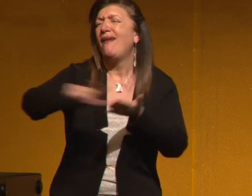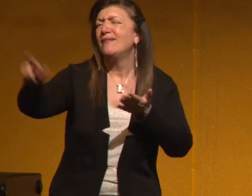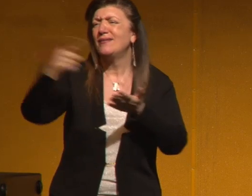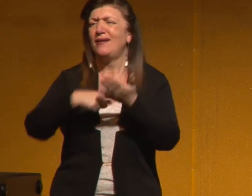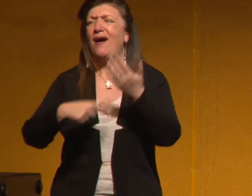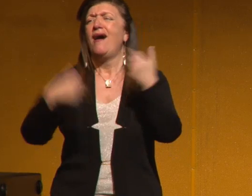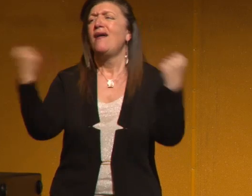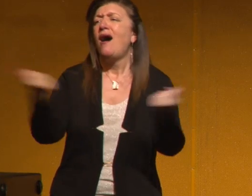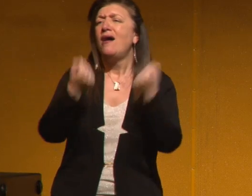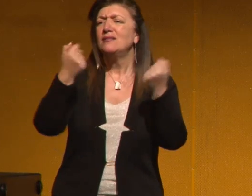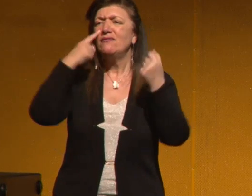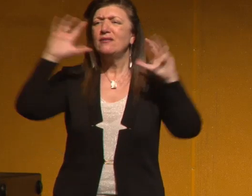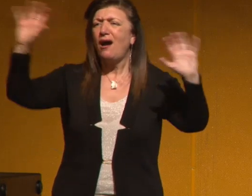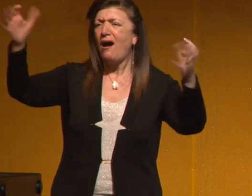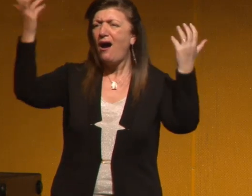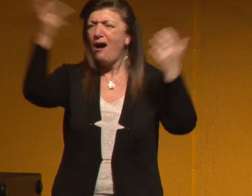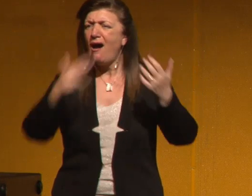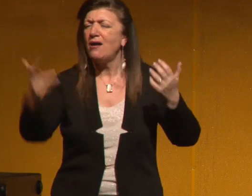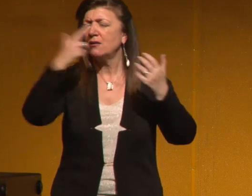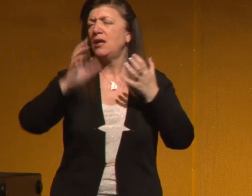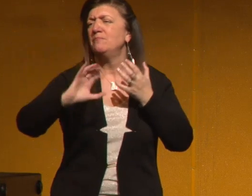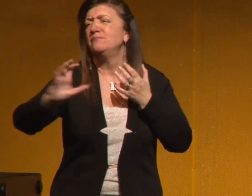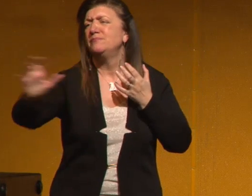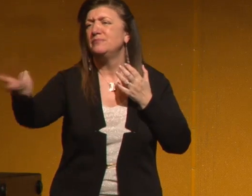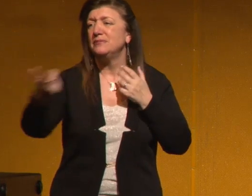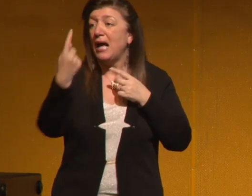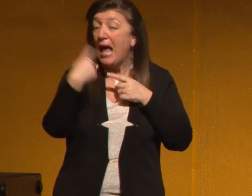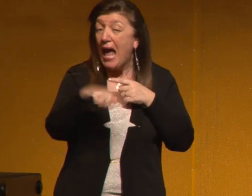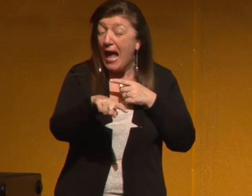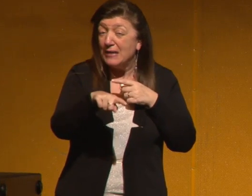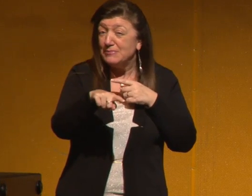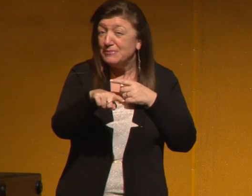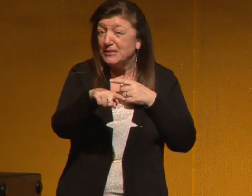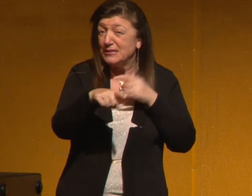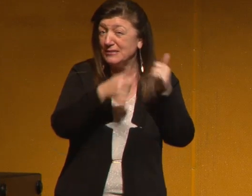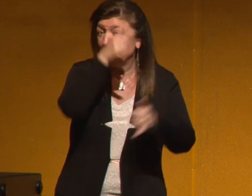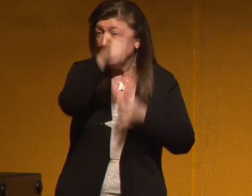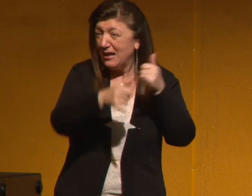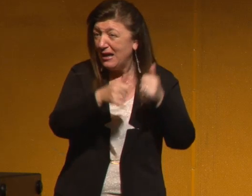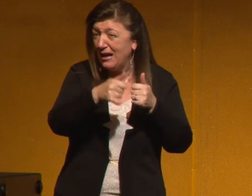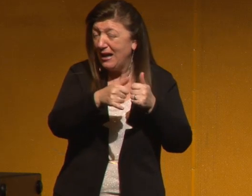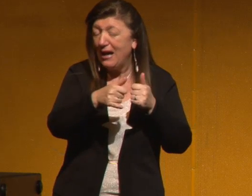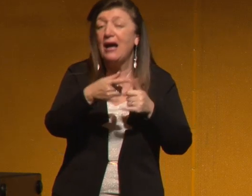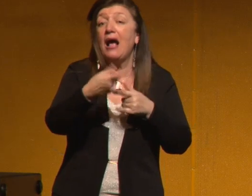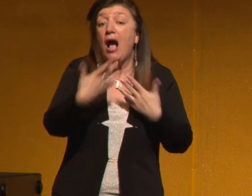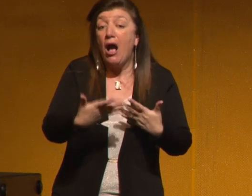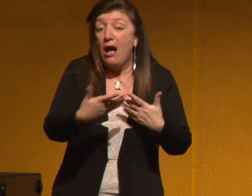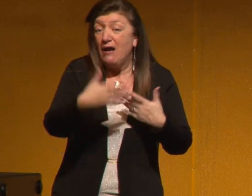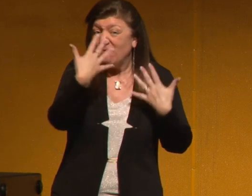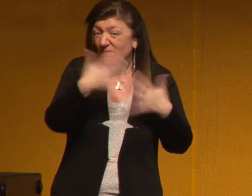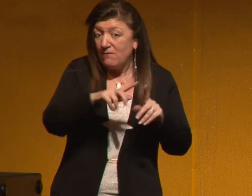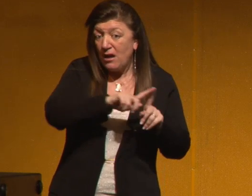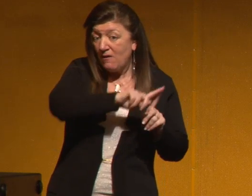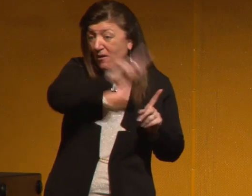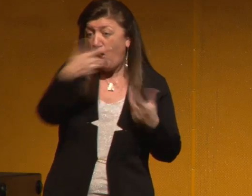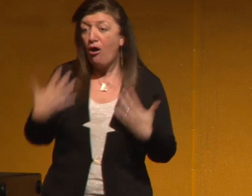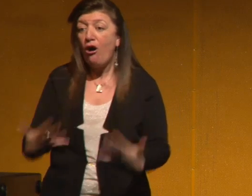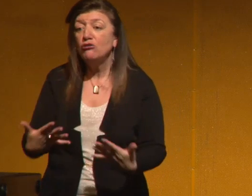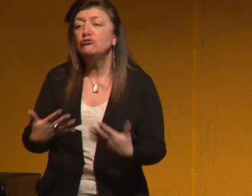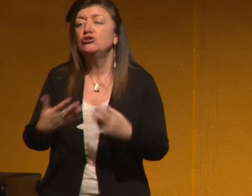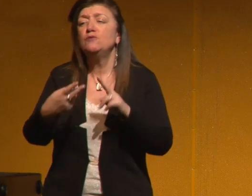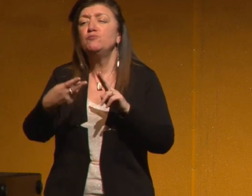tutte tanto più dopo auto e aggiungo tanto più oggi e non lo dico perché ancora nel mondo